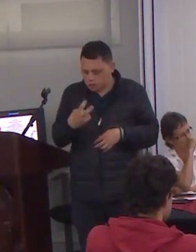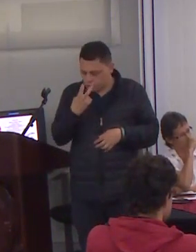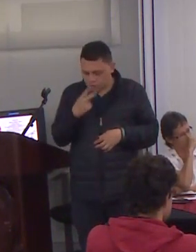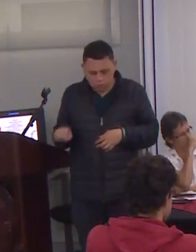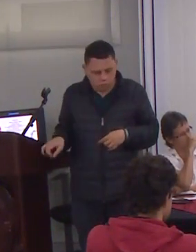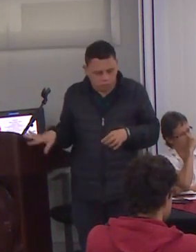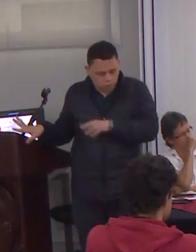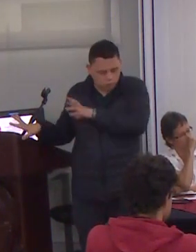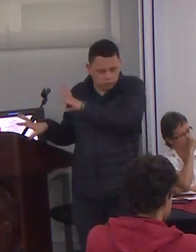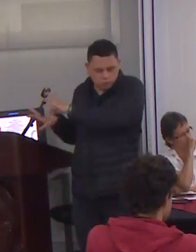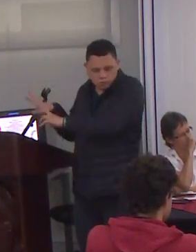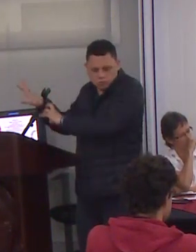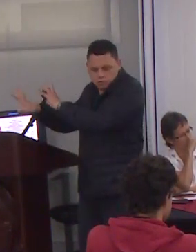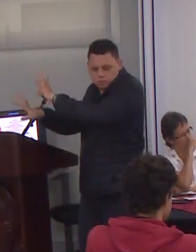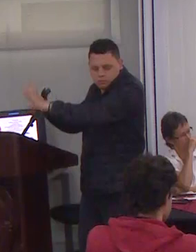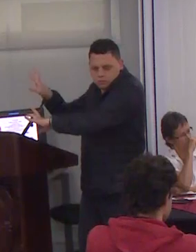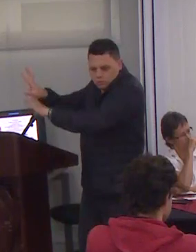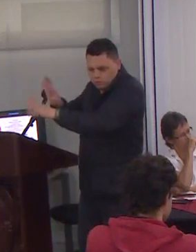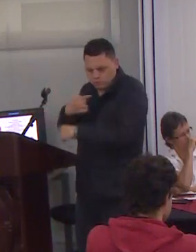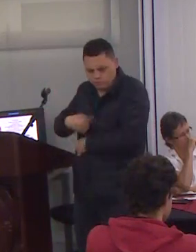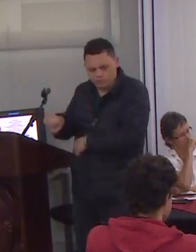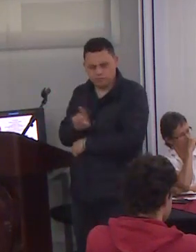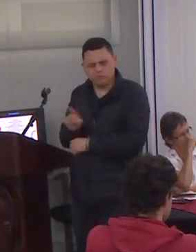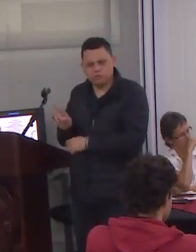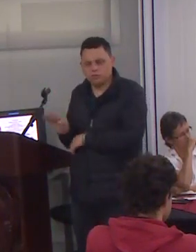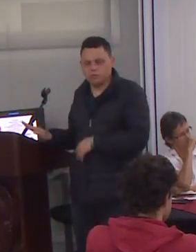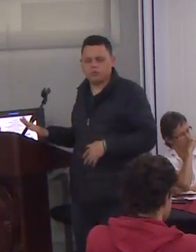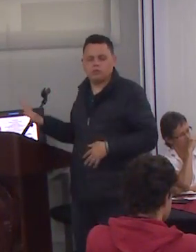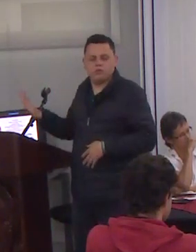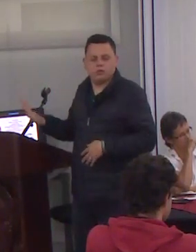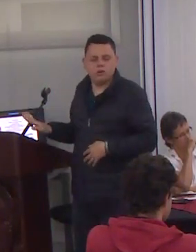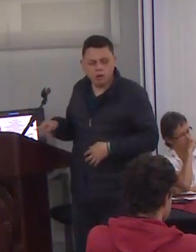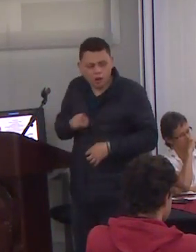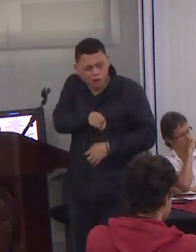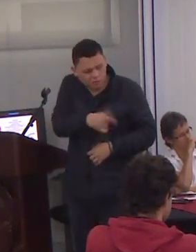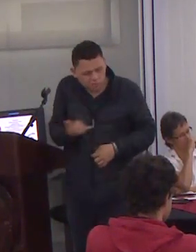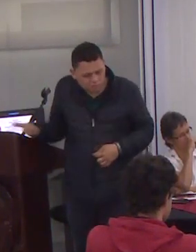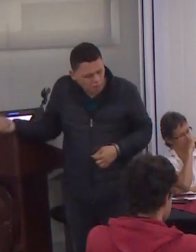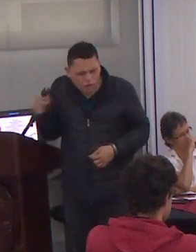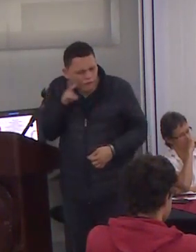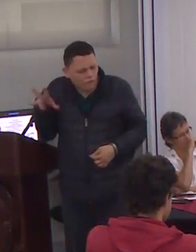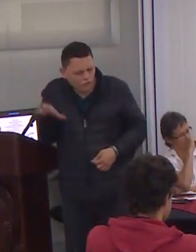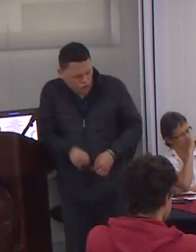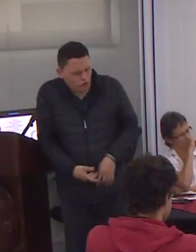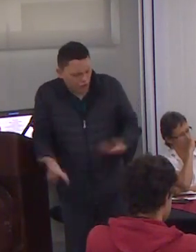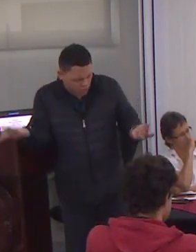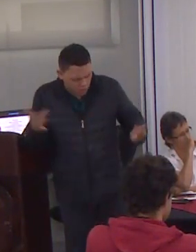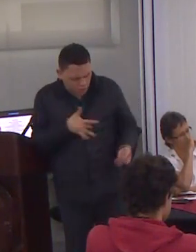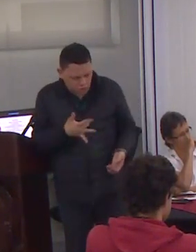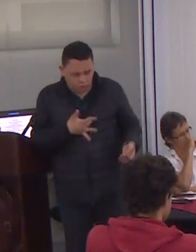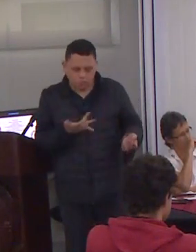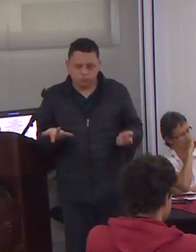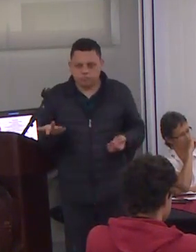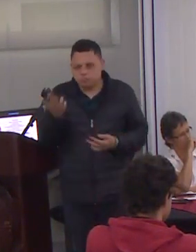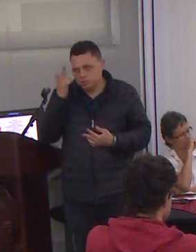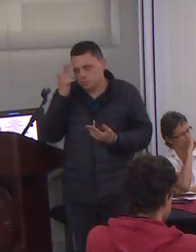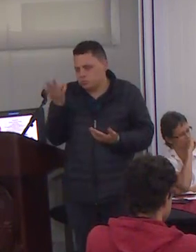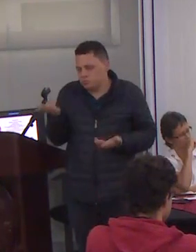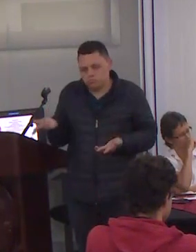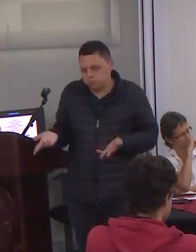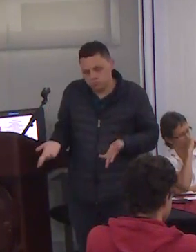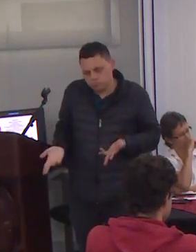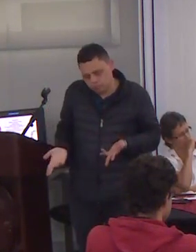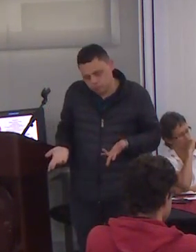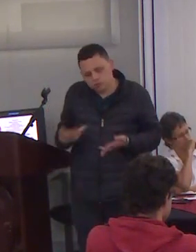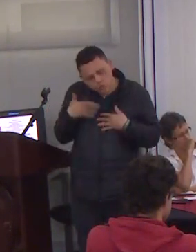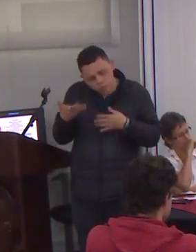hombre araña tocando las paredes entonces ¿quién le va a decir a él mira es que ahí estaba como no la vio no la sintió pero es lógico no yo le